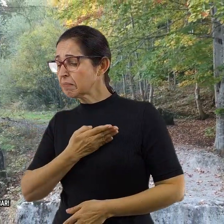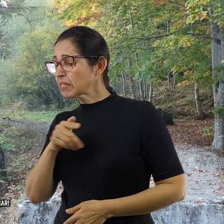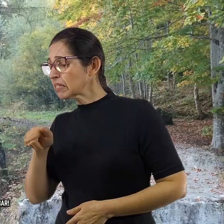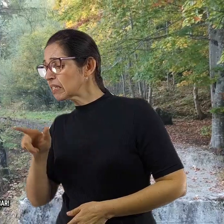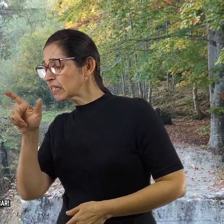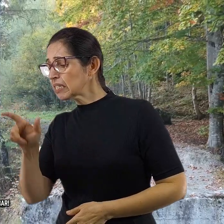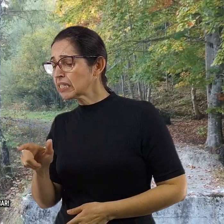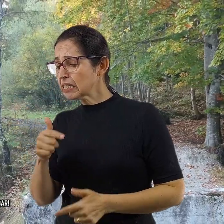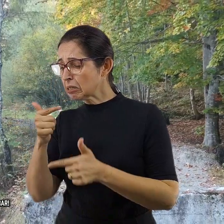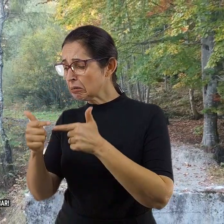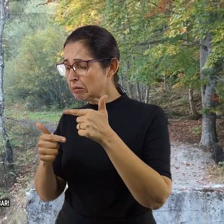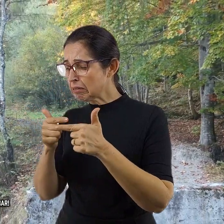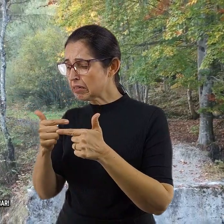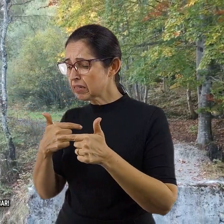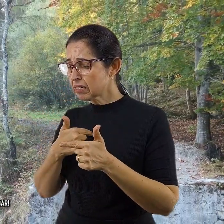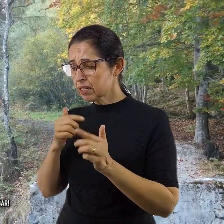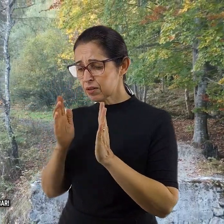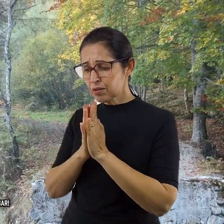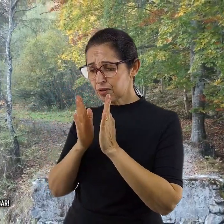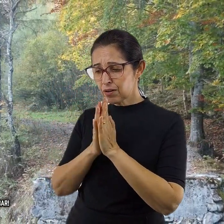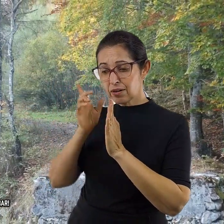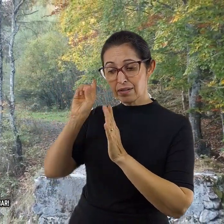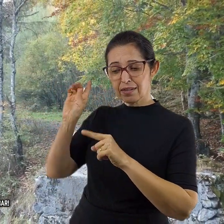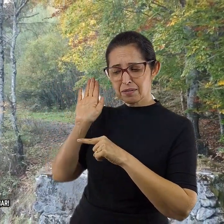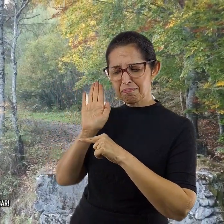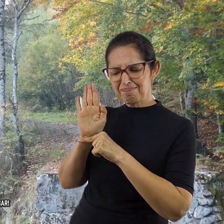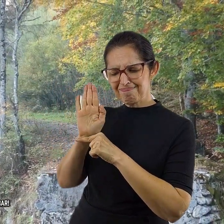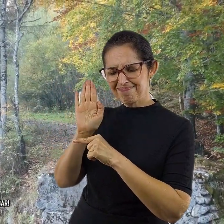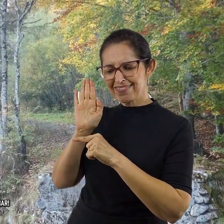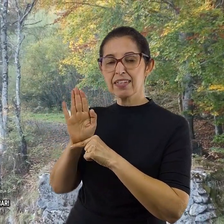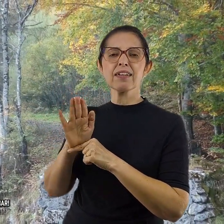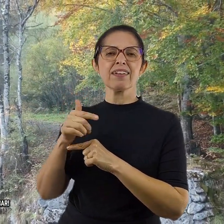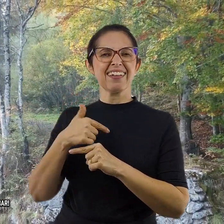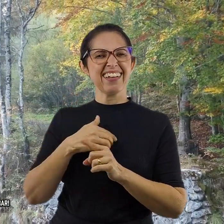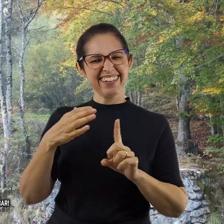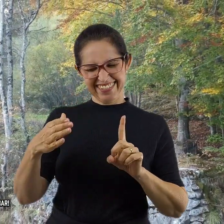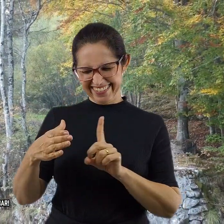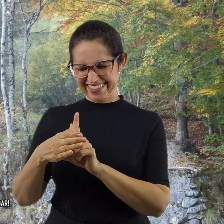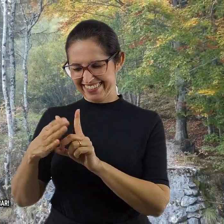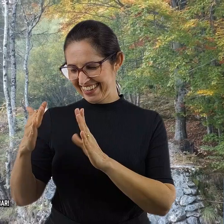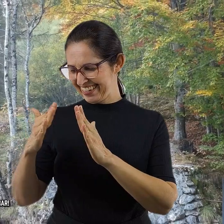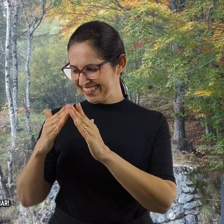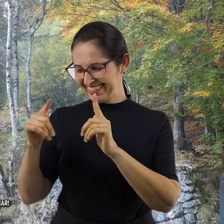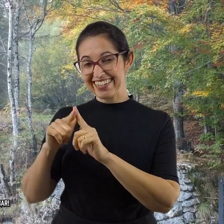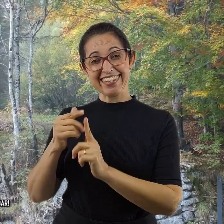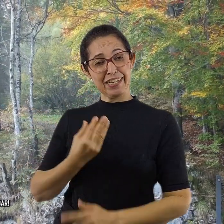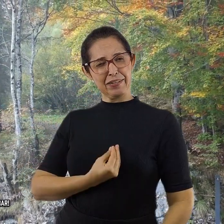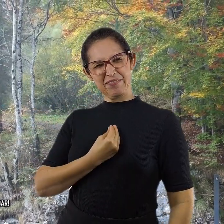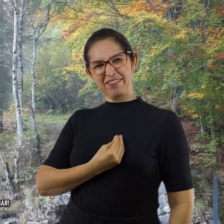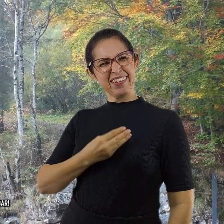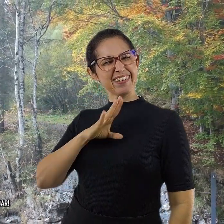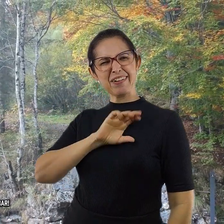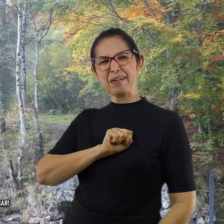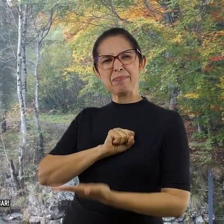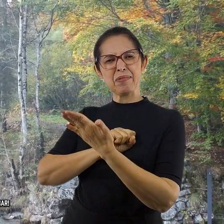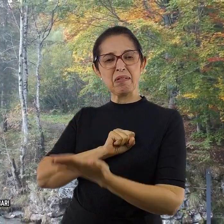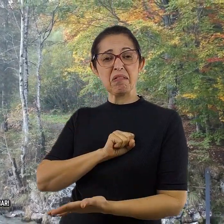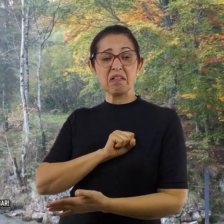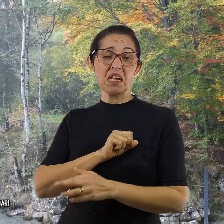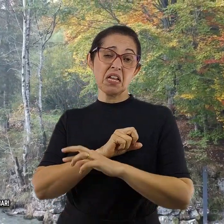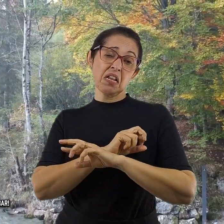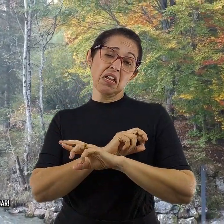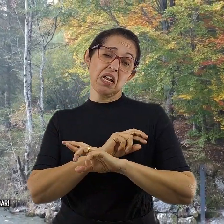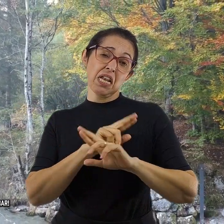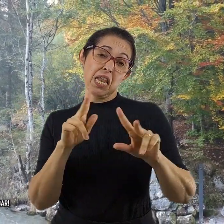Eu sou igreja. Eu estou vivendo esse amor. Ou nós estamos vivendo ou é